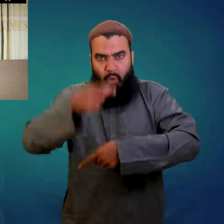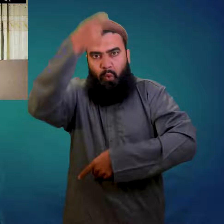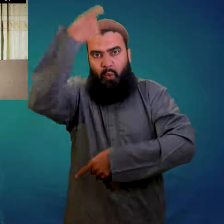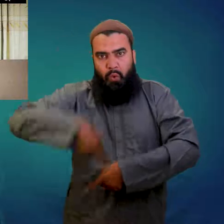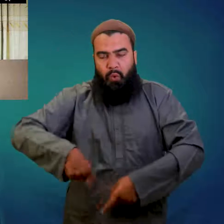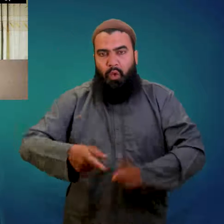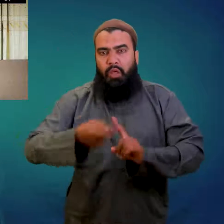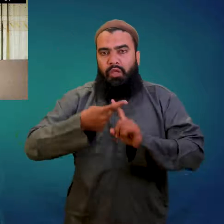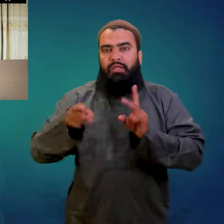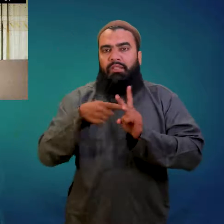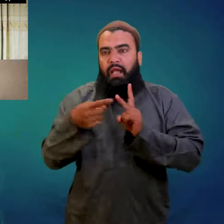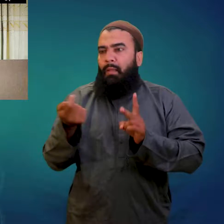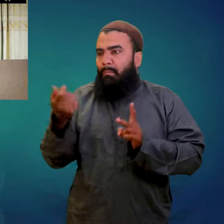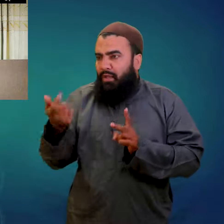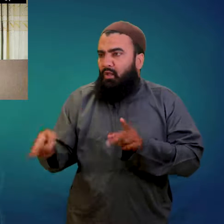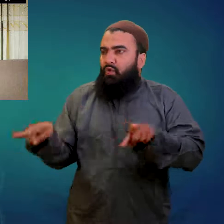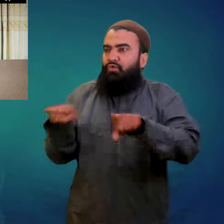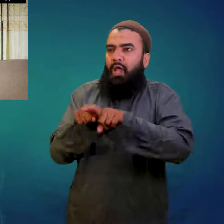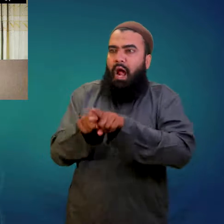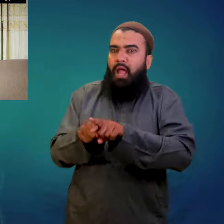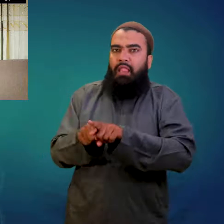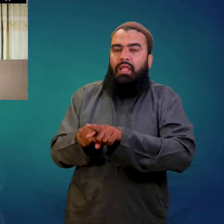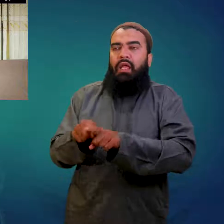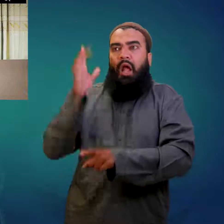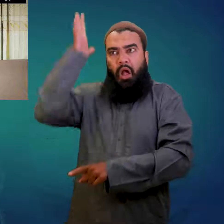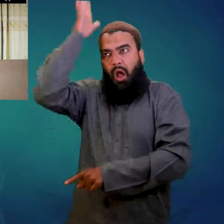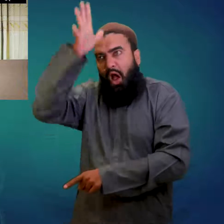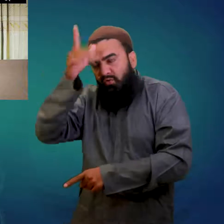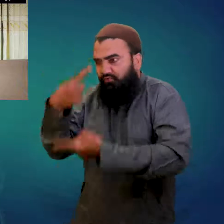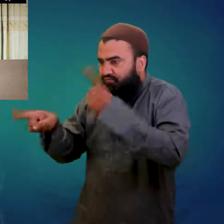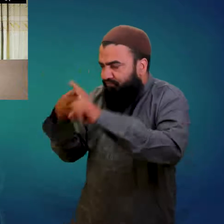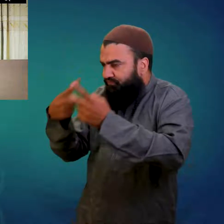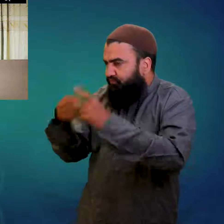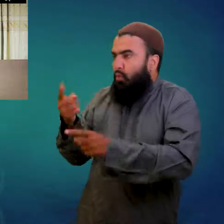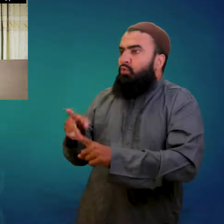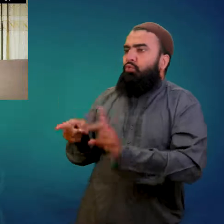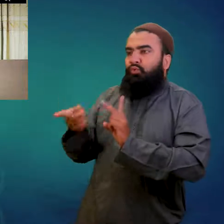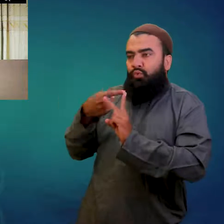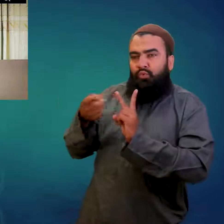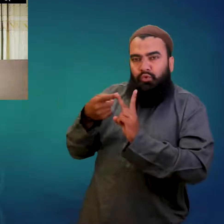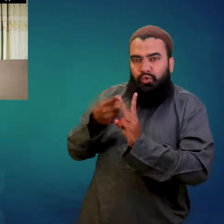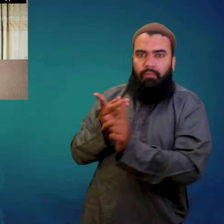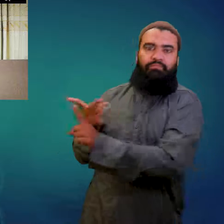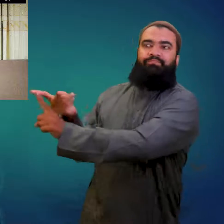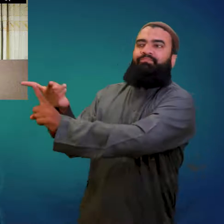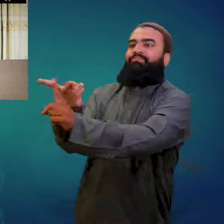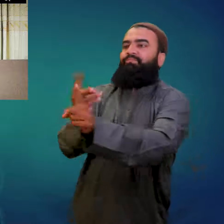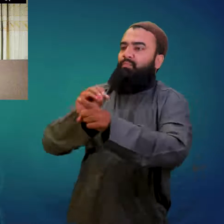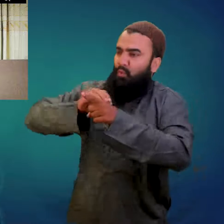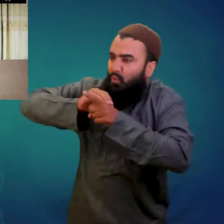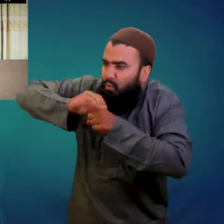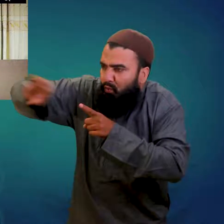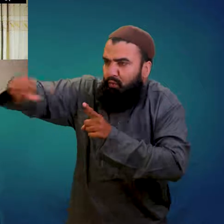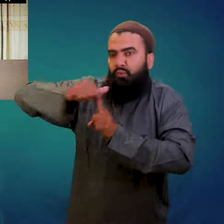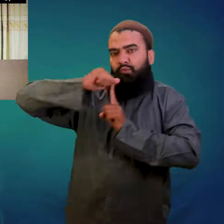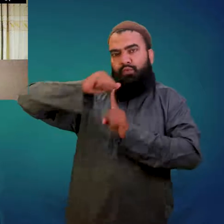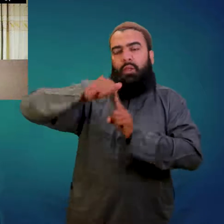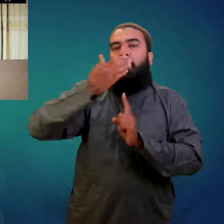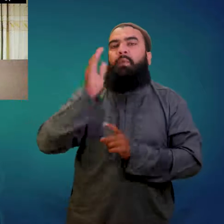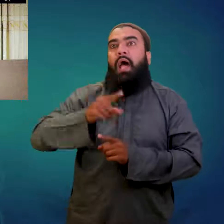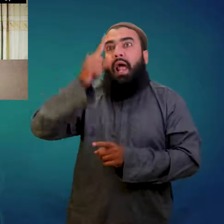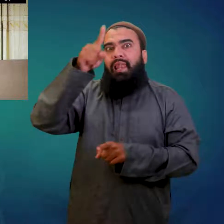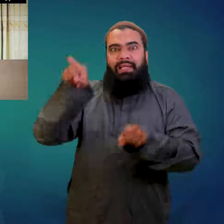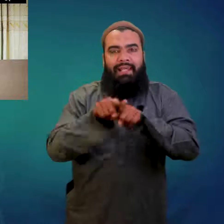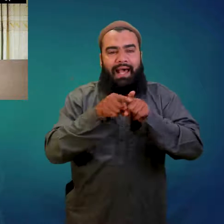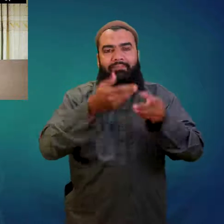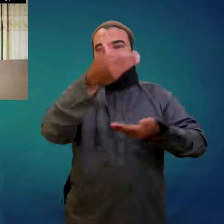کی راہ میں کوشش کرو، اللہ کے کلمے کی سربلندی کے لیے اپنی جان اور مال کو لگاؤ، تو یہ تمہاری اللہ